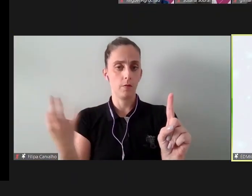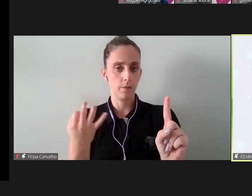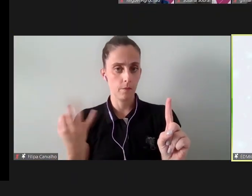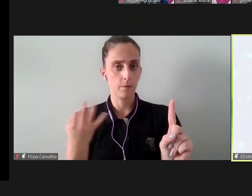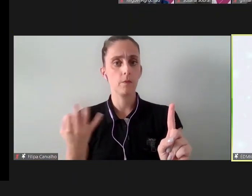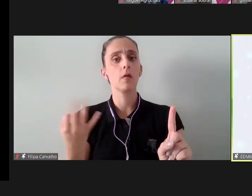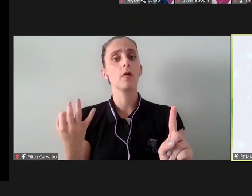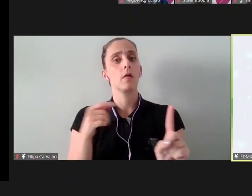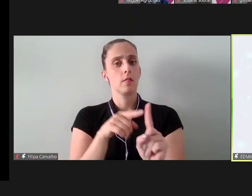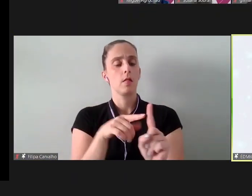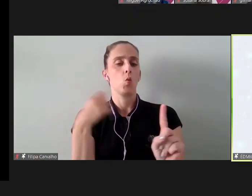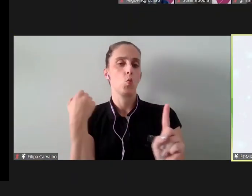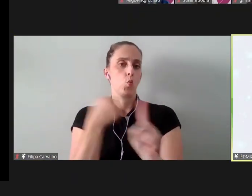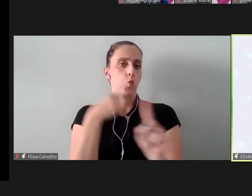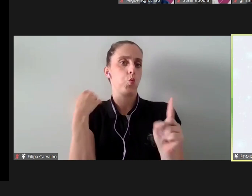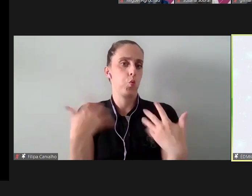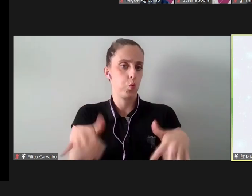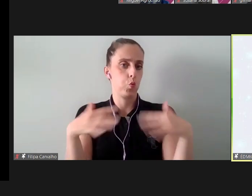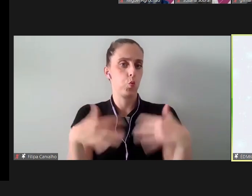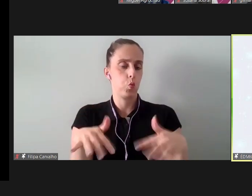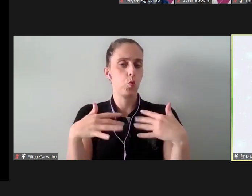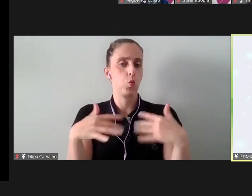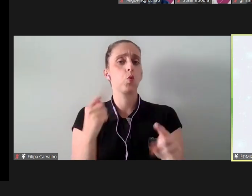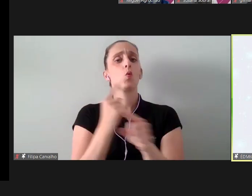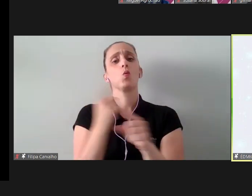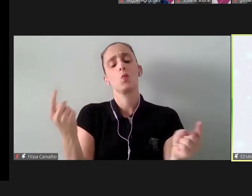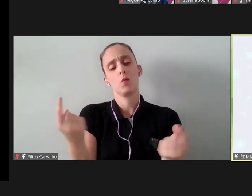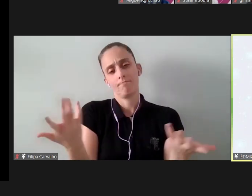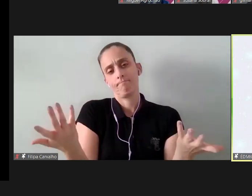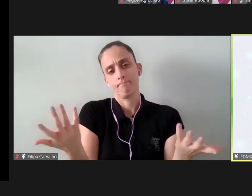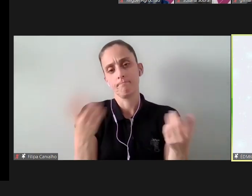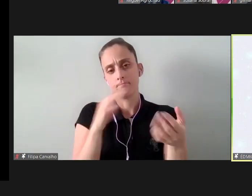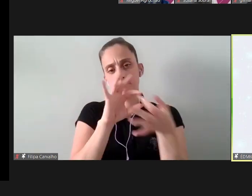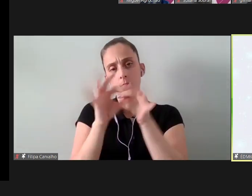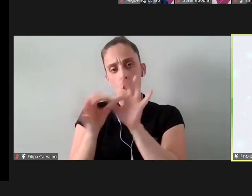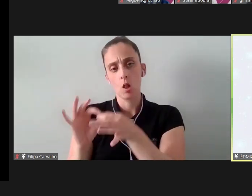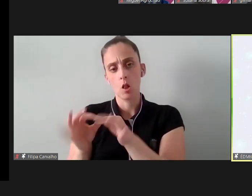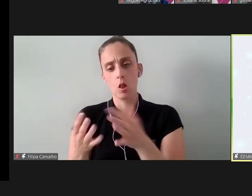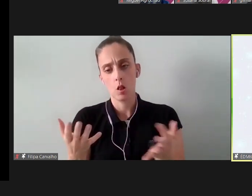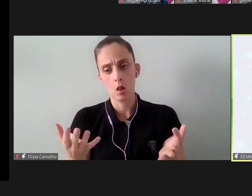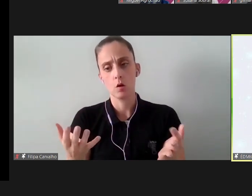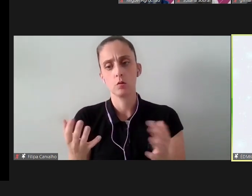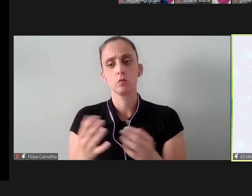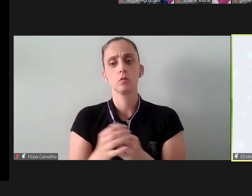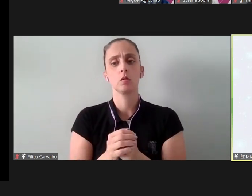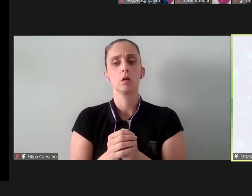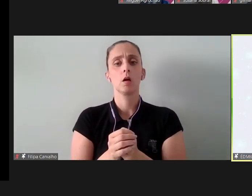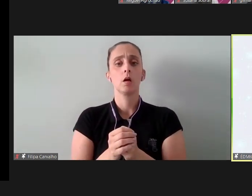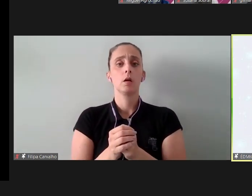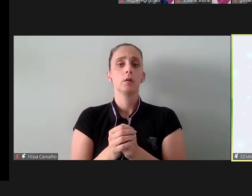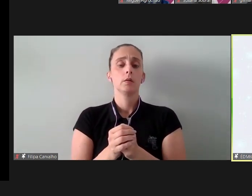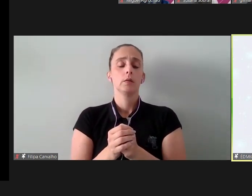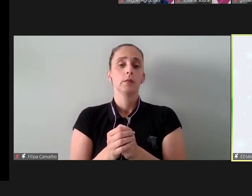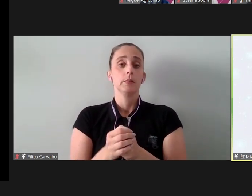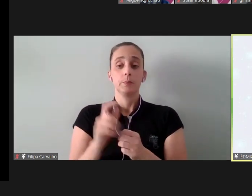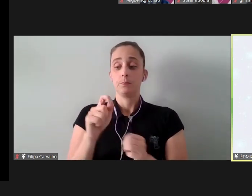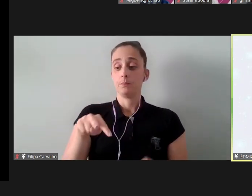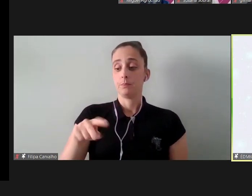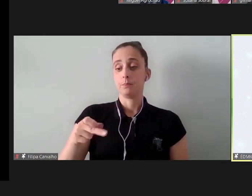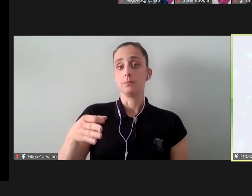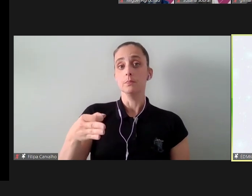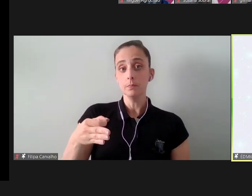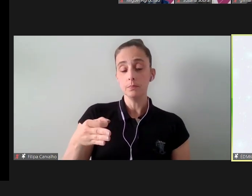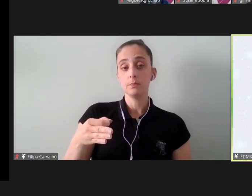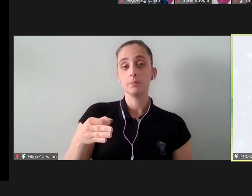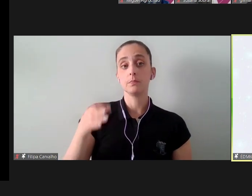quanto mesmo desafiante, porque se não vejamos, o que no fundo tem sido o papel da INAP,